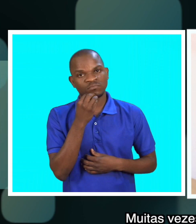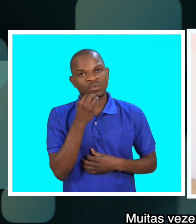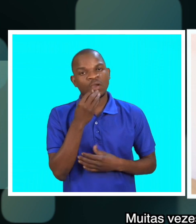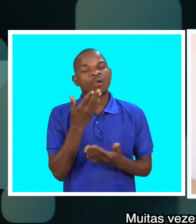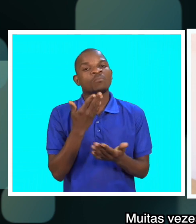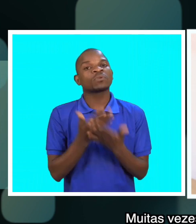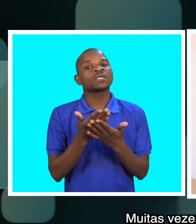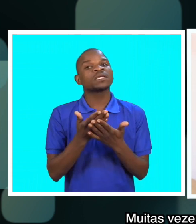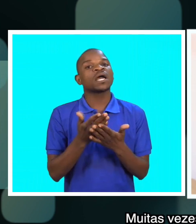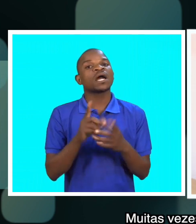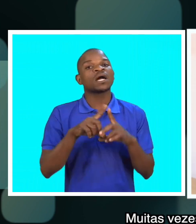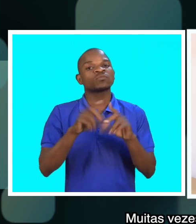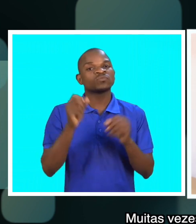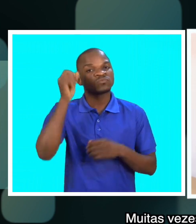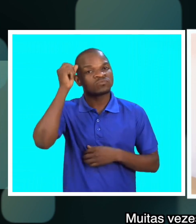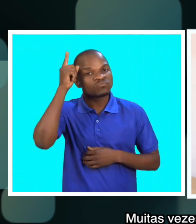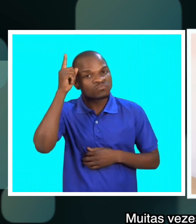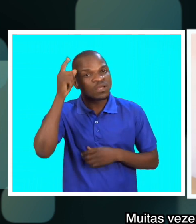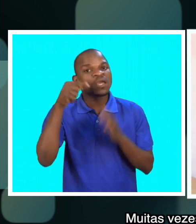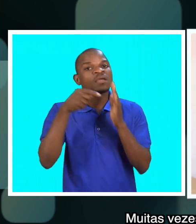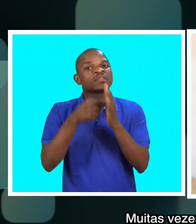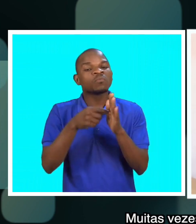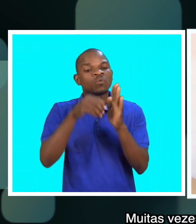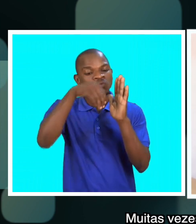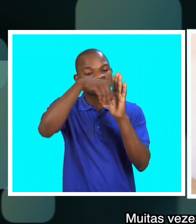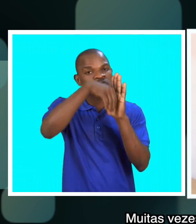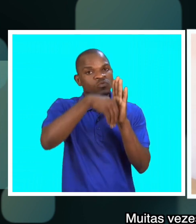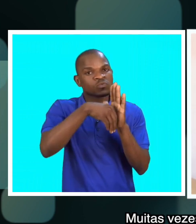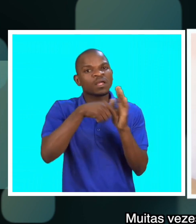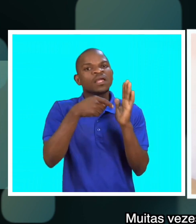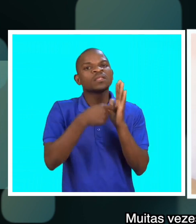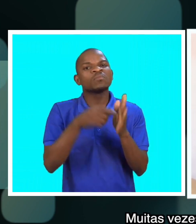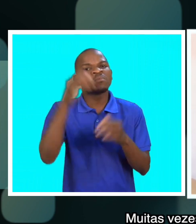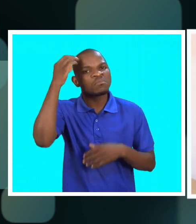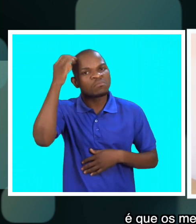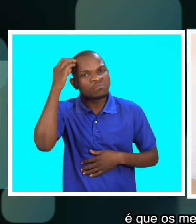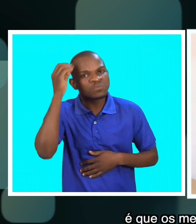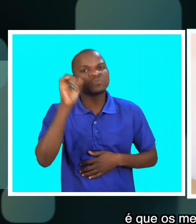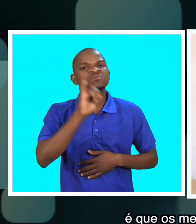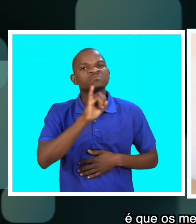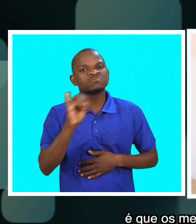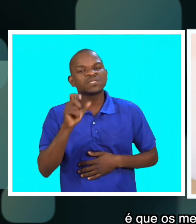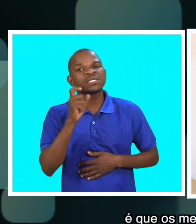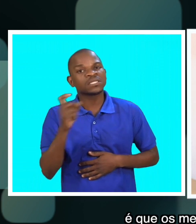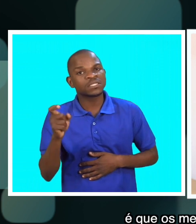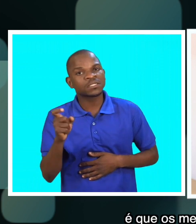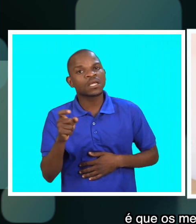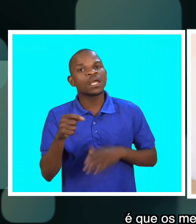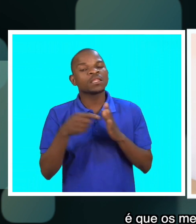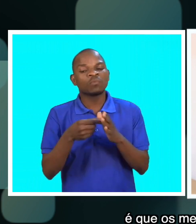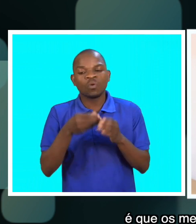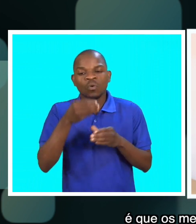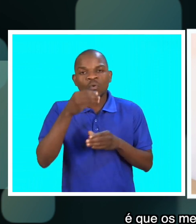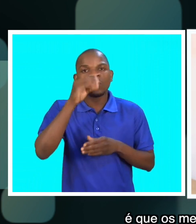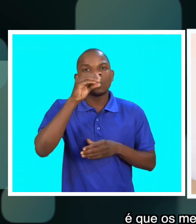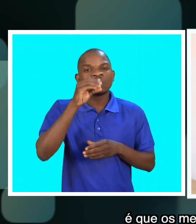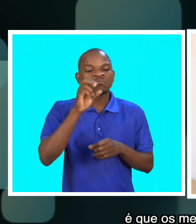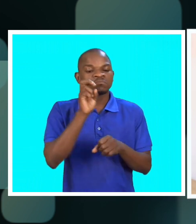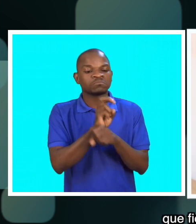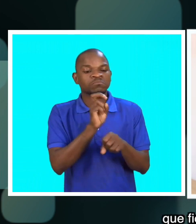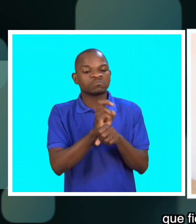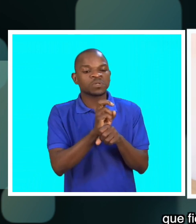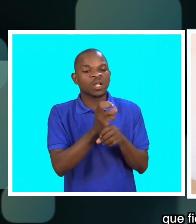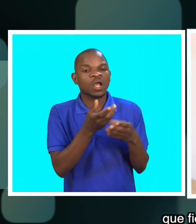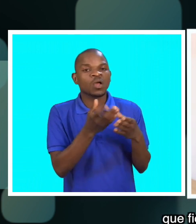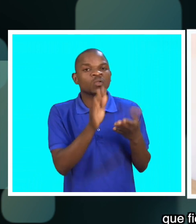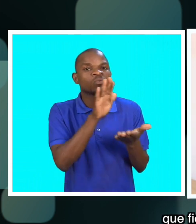muitas vezes o que existe tradicionalmente, principalmente na Zona Sul, é que os remédios são acondicionados num caracol ou num recipiente